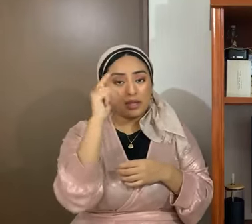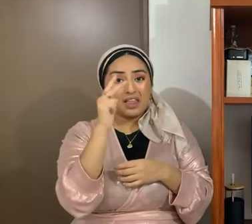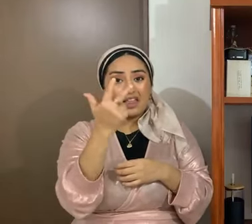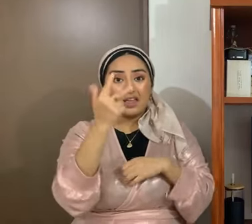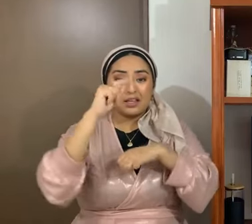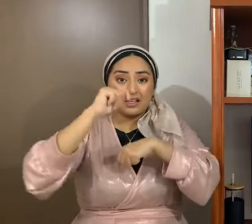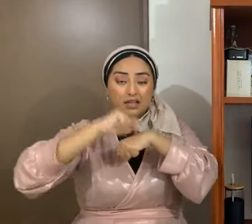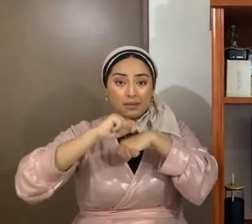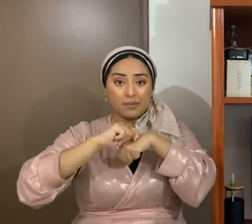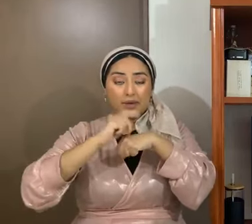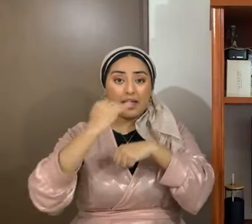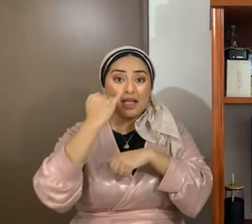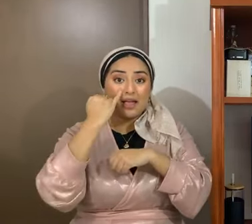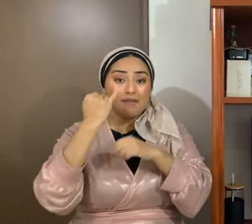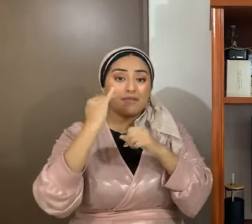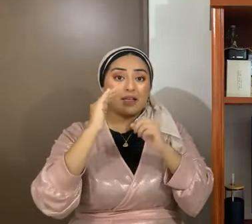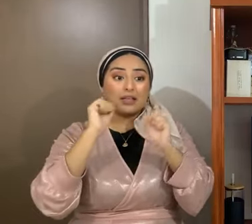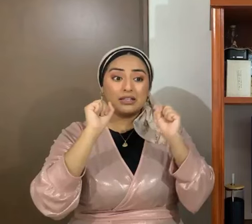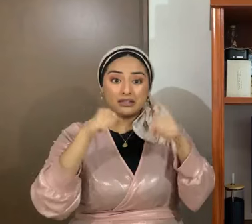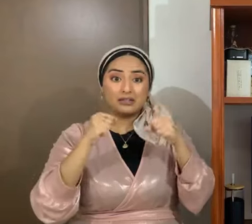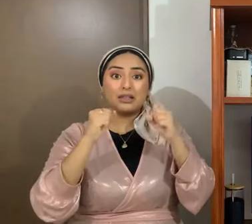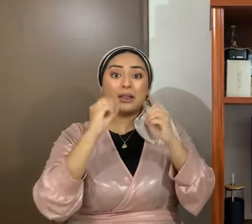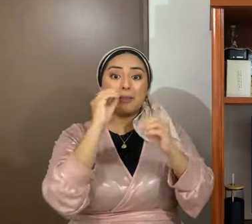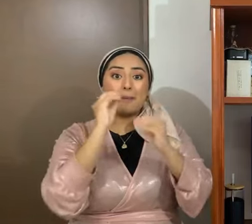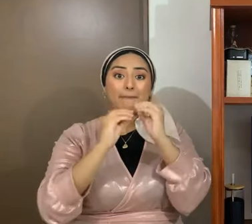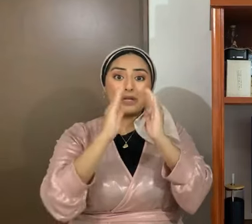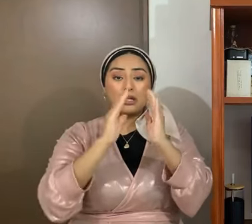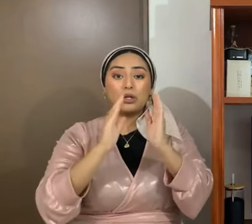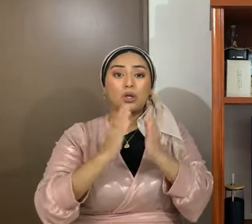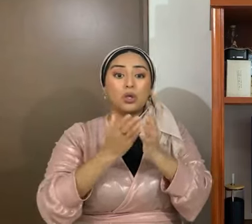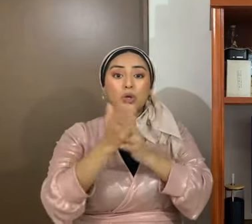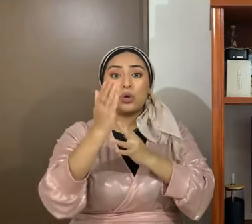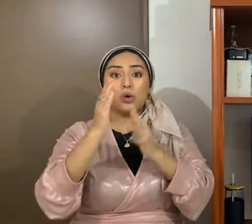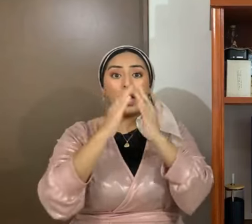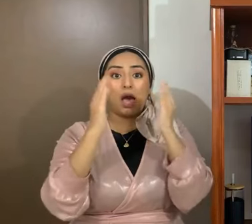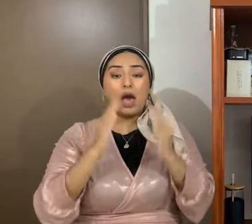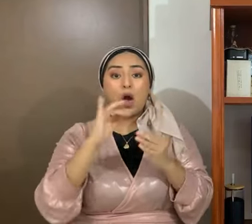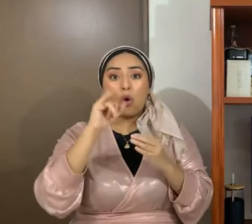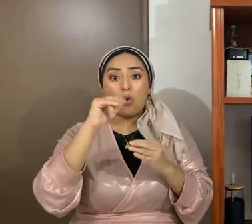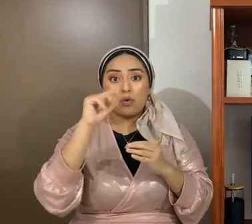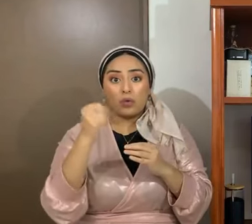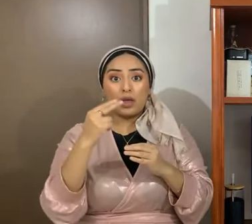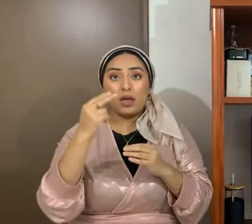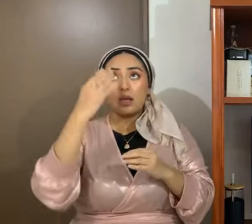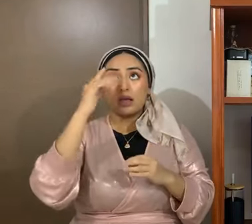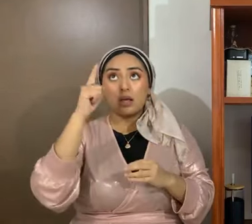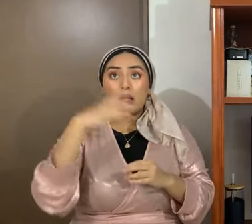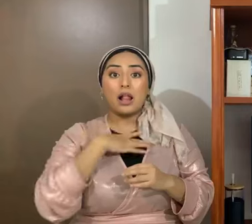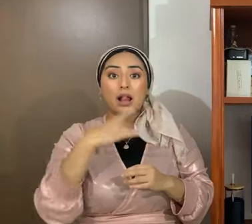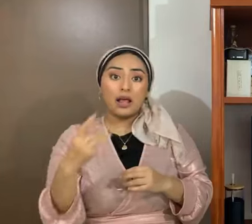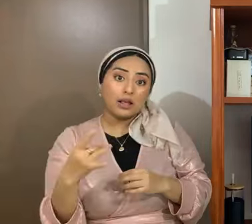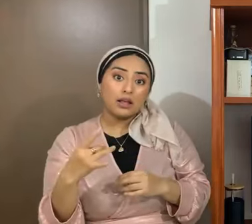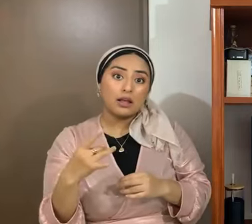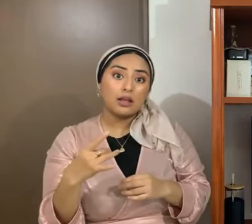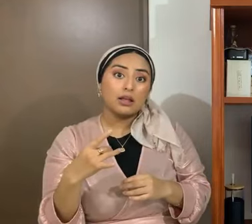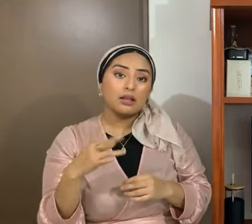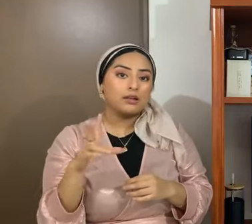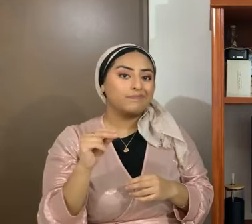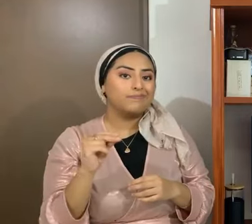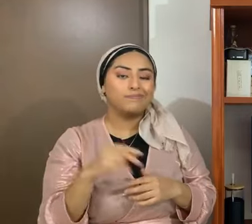tercer templo, que si se llega a construir por medio de la casa de Judá, va a ser agradable delante del